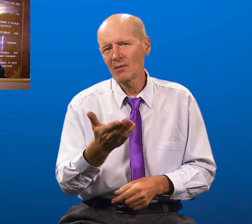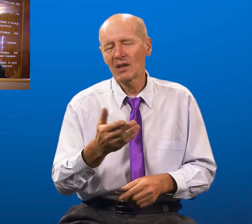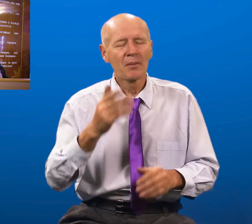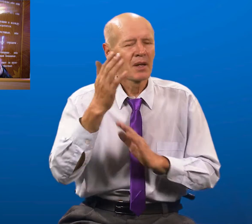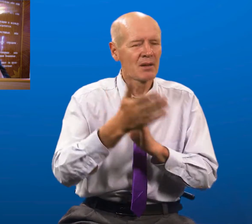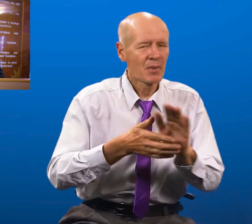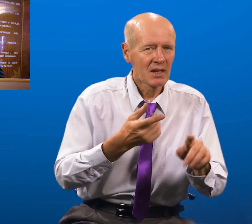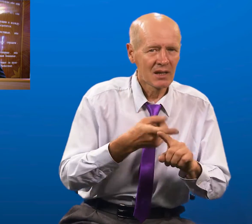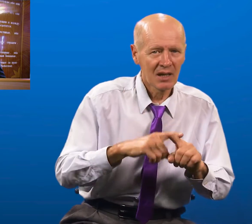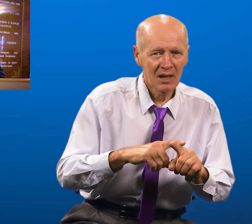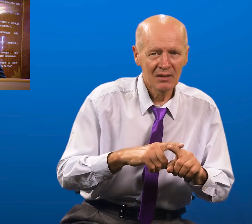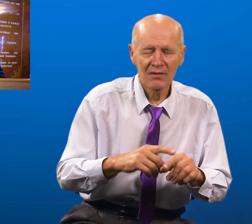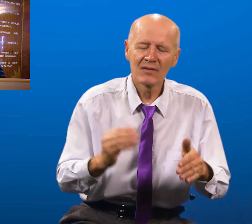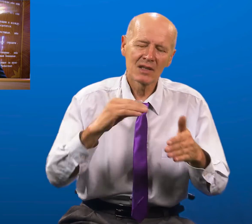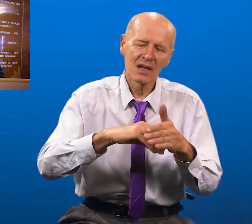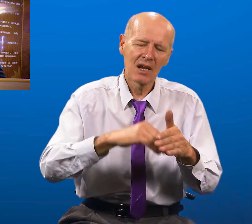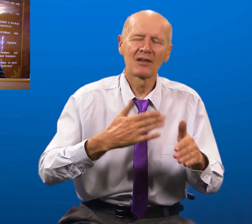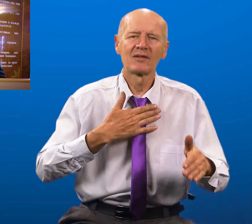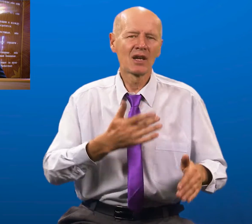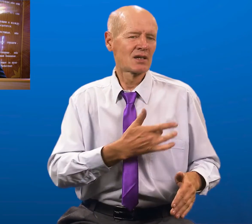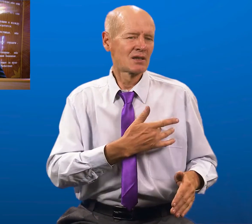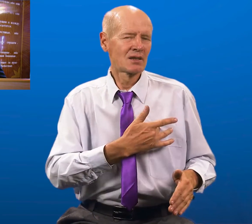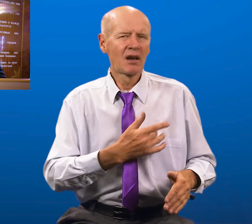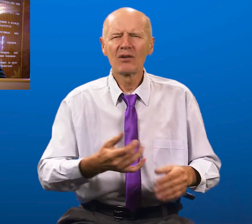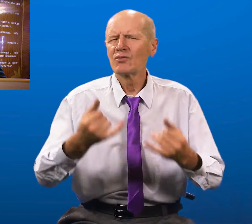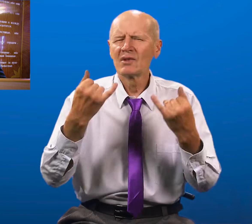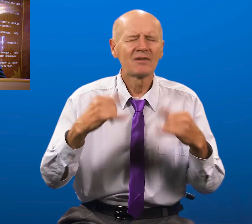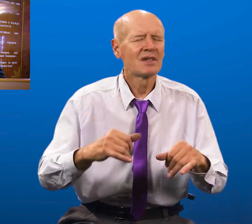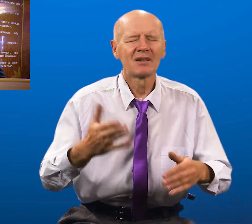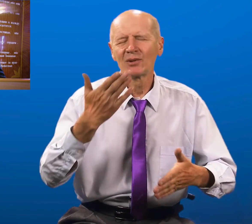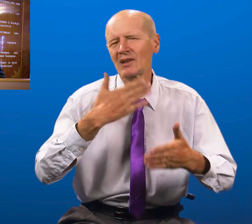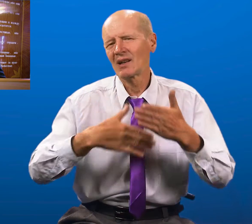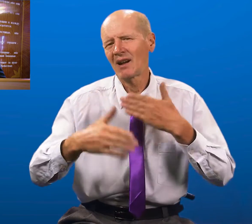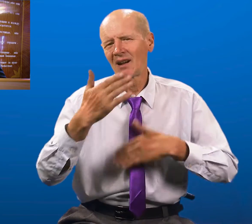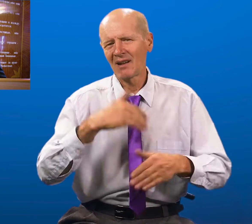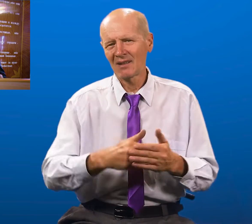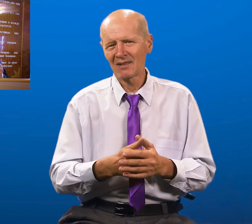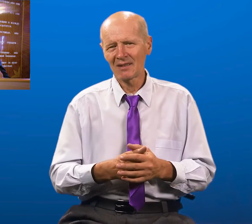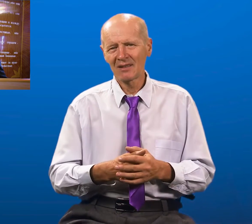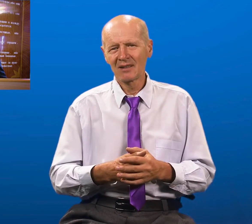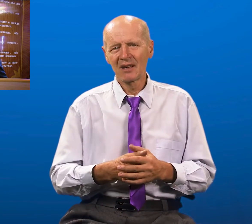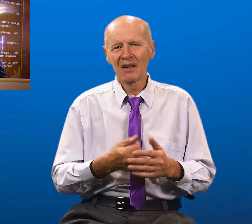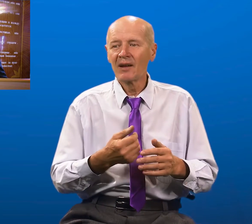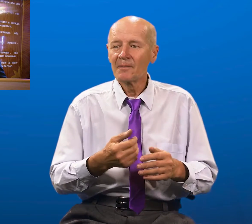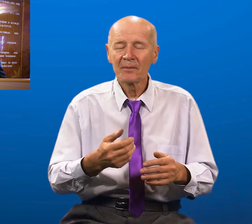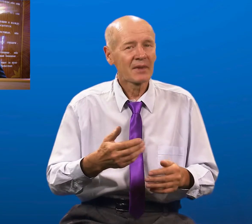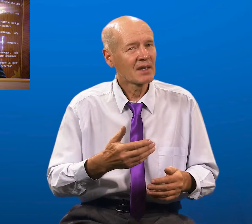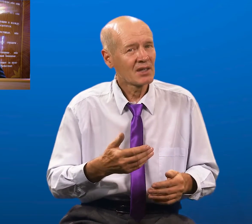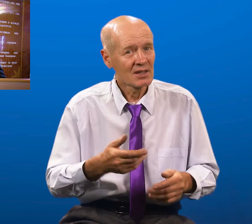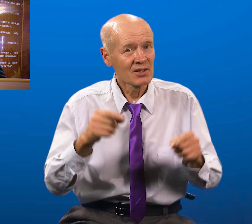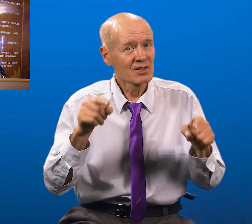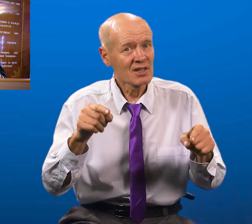этого, конечно же, вселяет в наши сердца удивительную радость. И вот здесь, дорогие друзья,